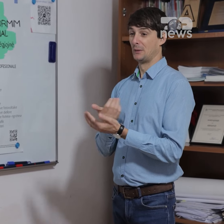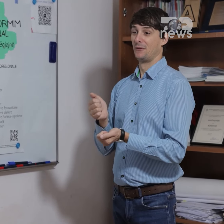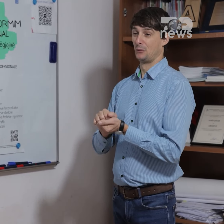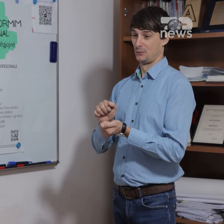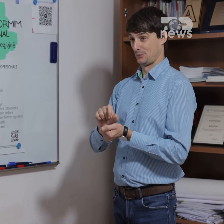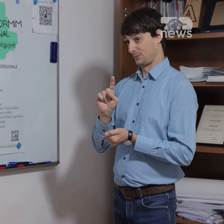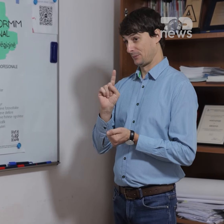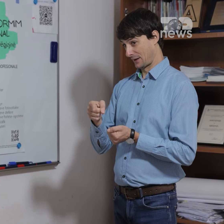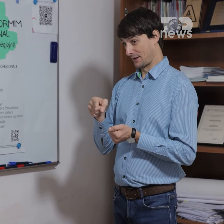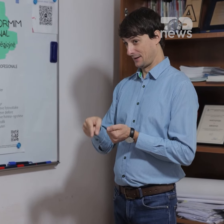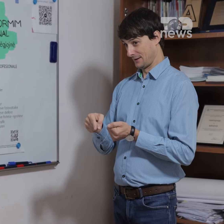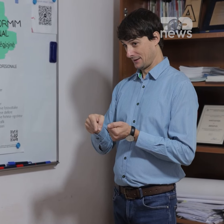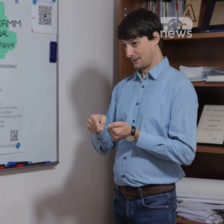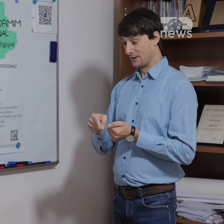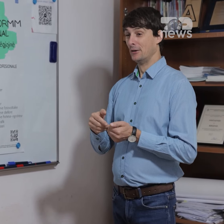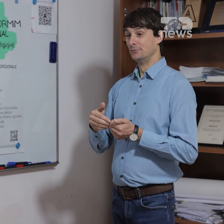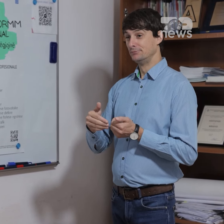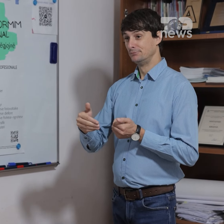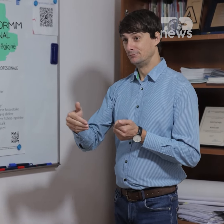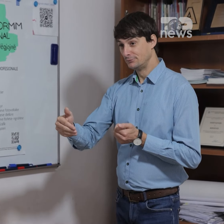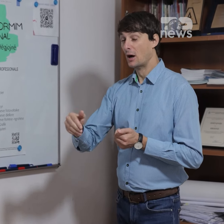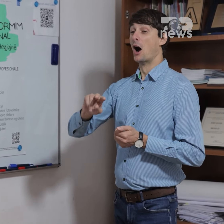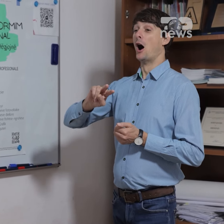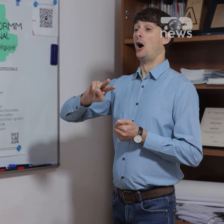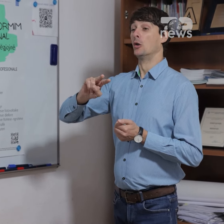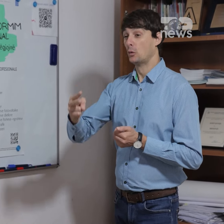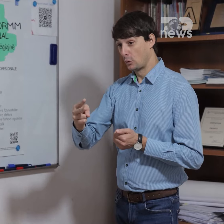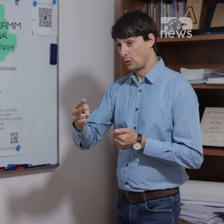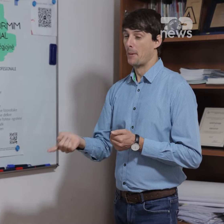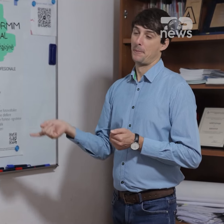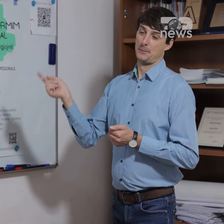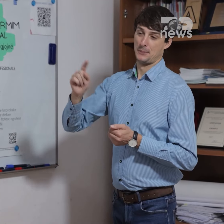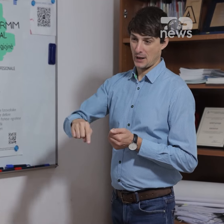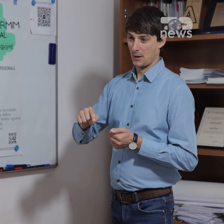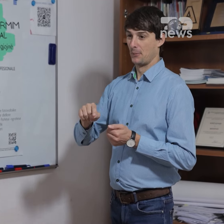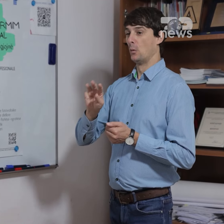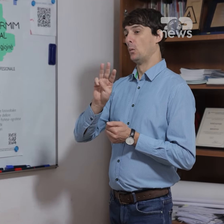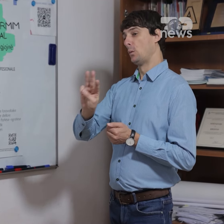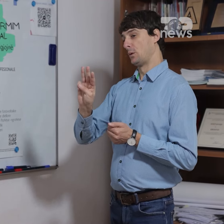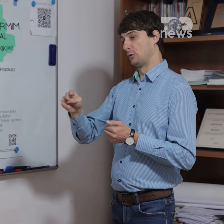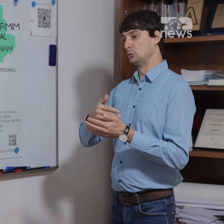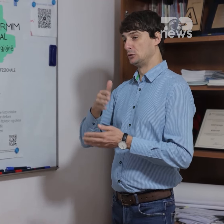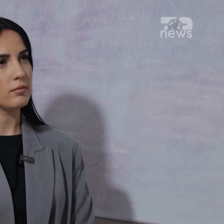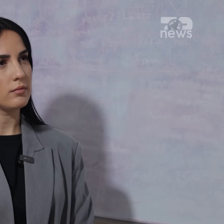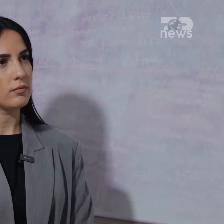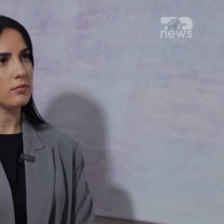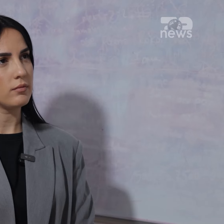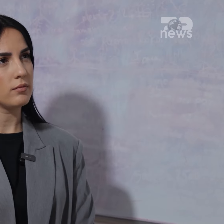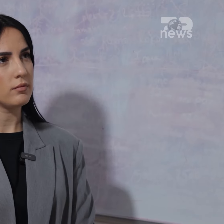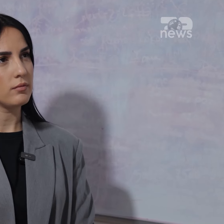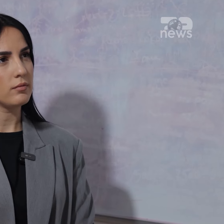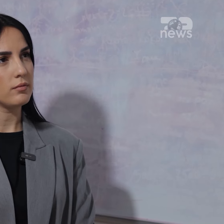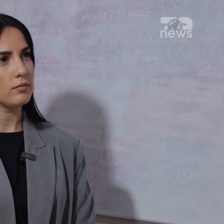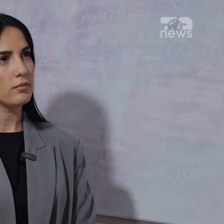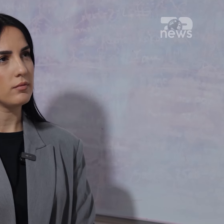dhe dokumentimin e gjuhës shenjave shqipe, duke parë si nevojë komunikimin e Komitetit Njerëzve që nuk dëgjojnë për të lehtësuar komunikimin. Dhe